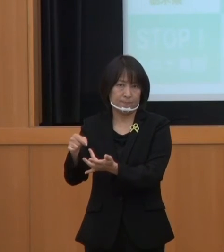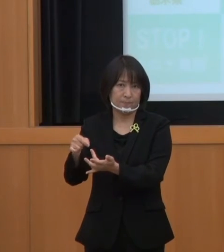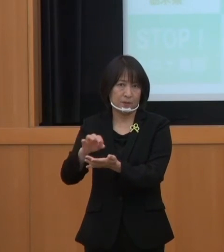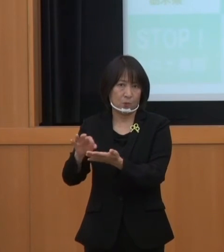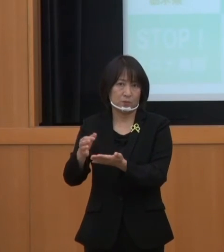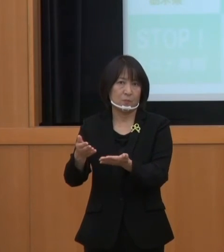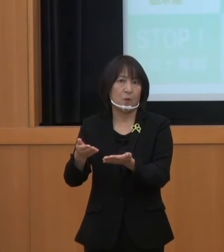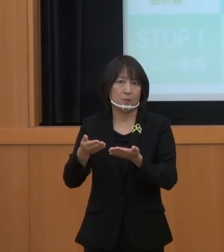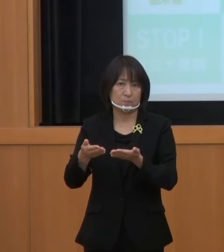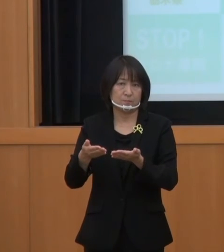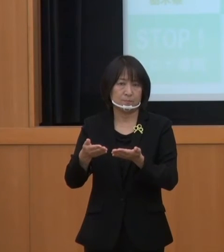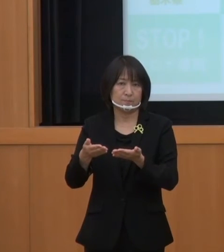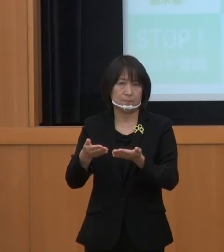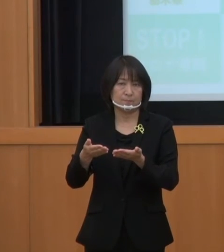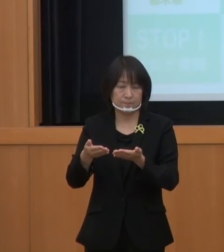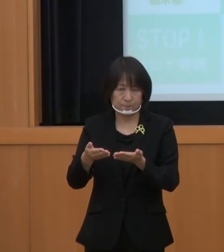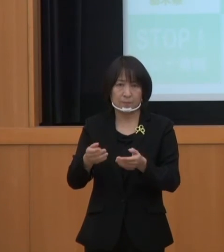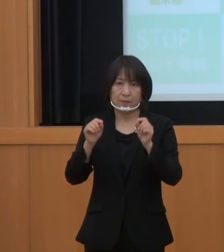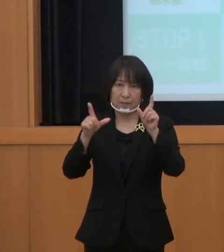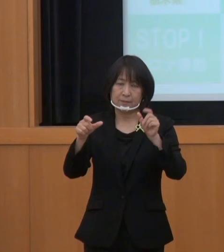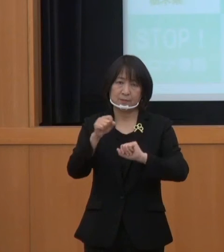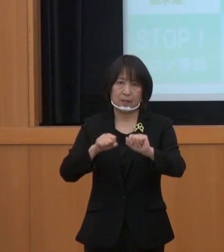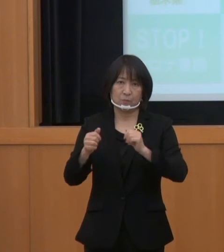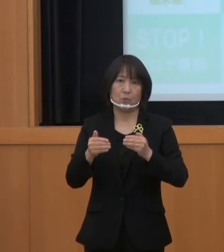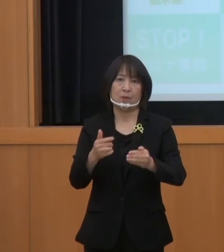啓発活動を行ってまいりたいというふうに思います。